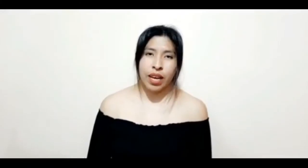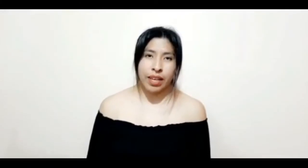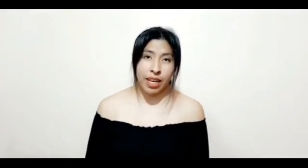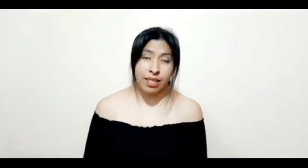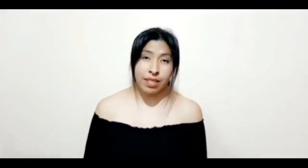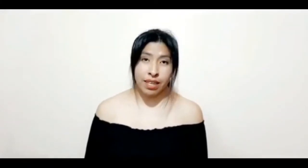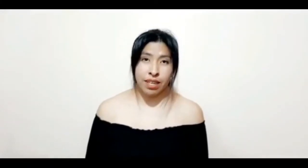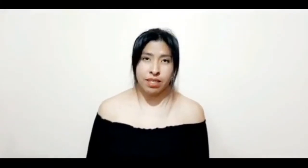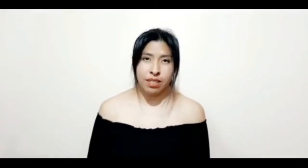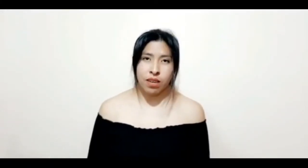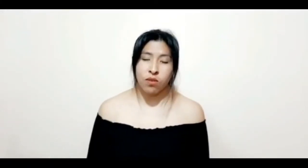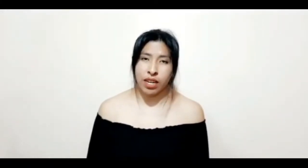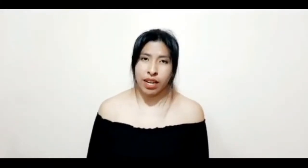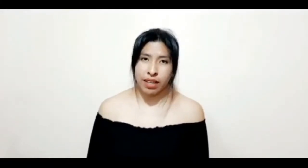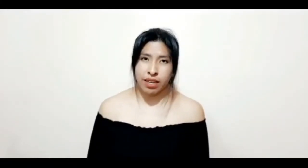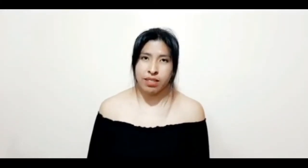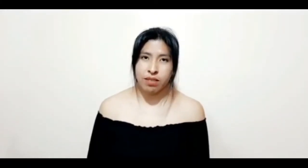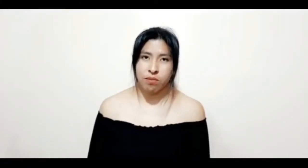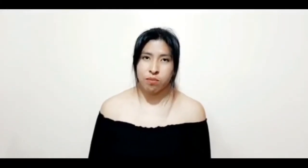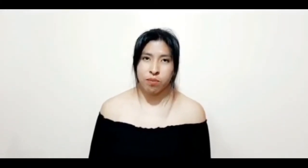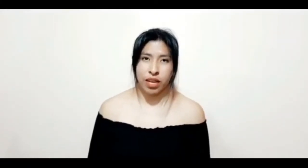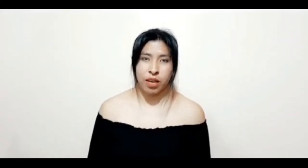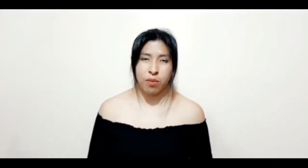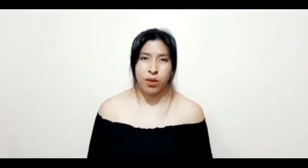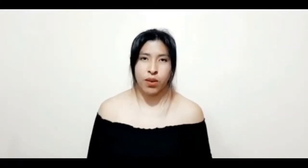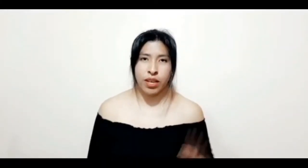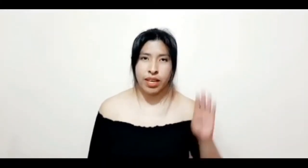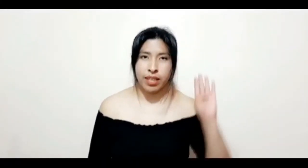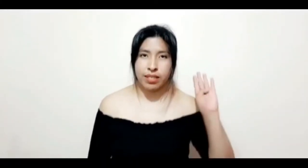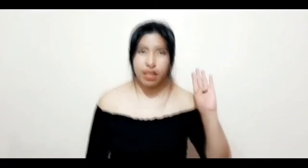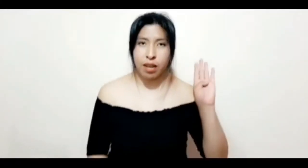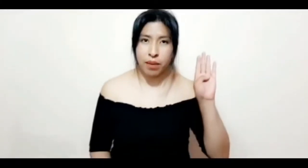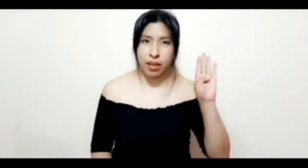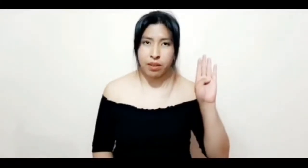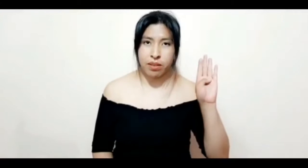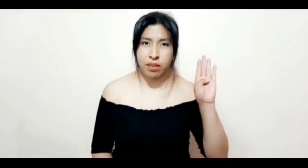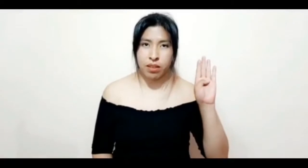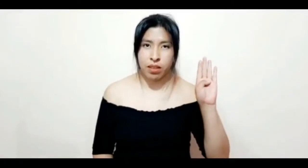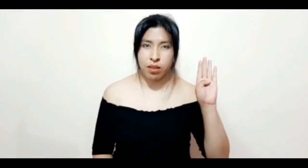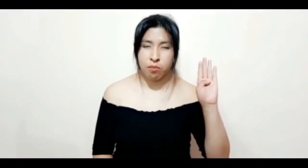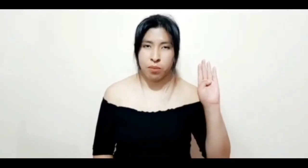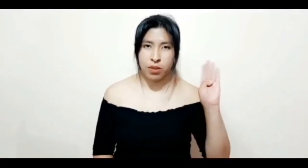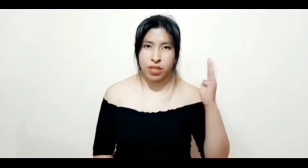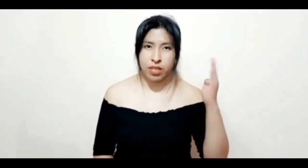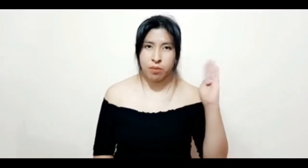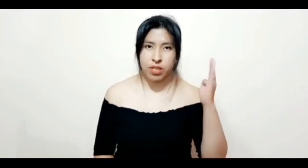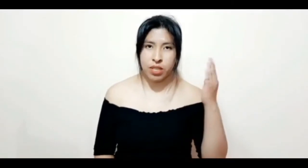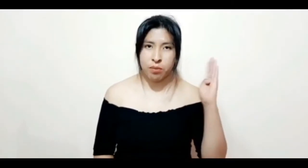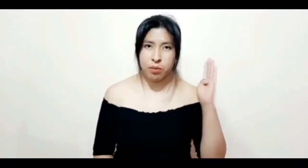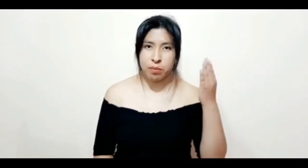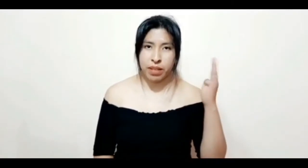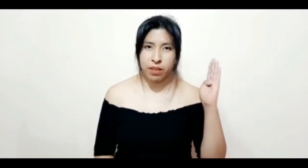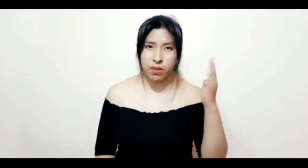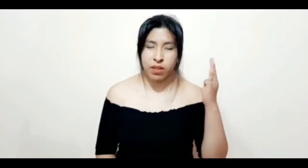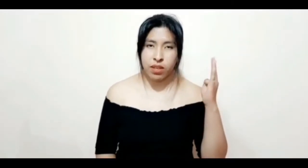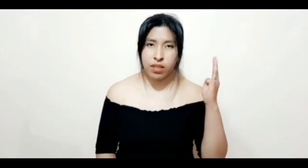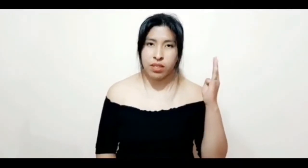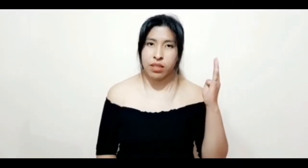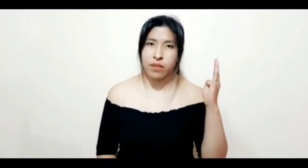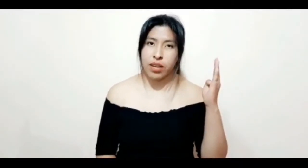Aquellas señas que usan letras, por ejemplo, esta es la B, pero si hacemos este movimiento, significa